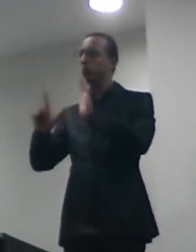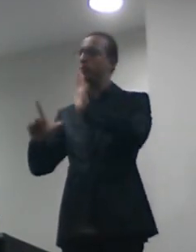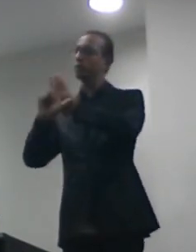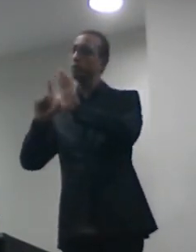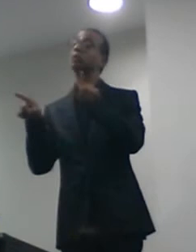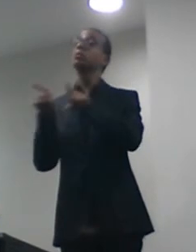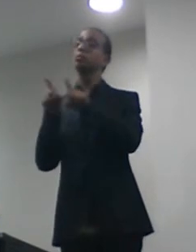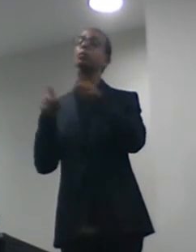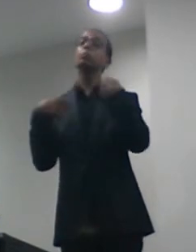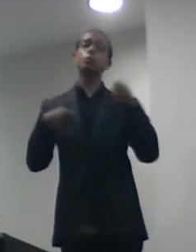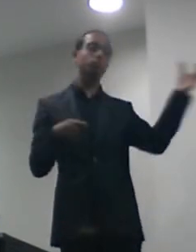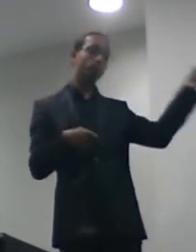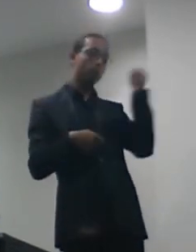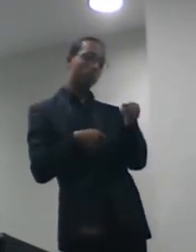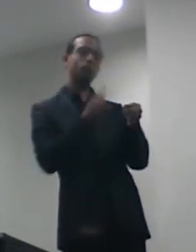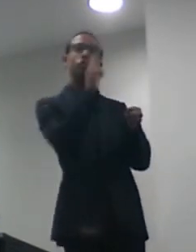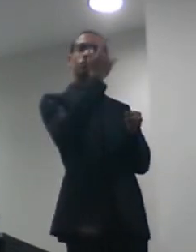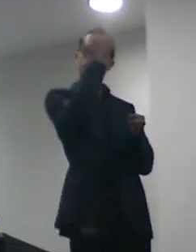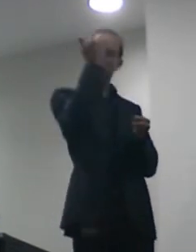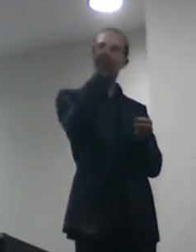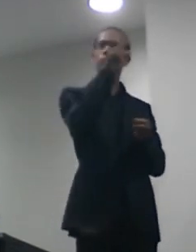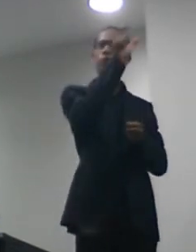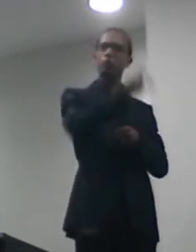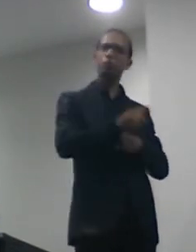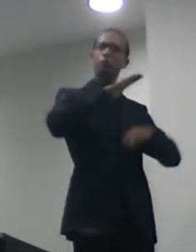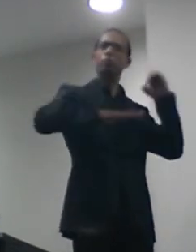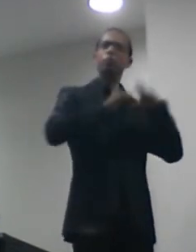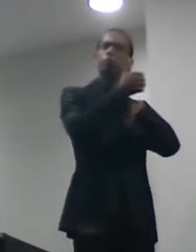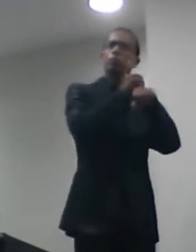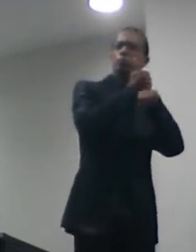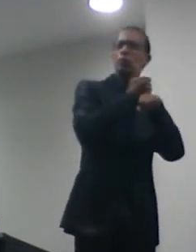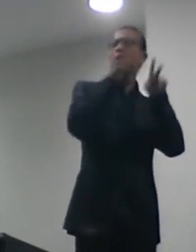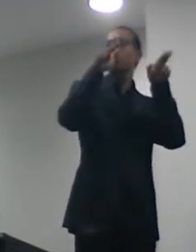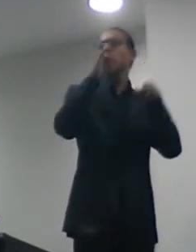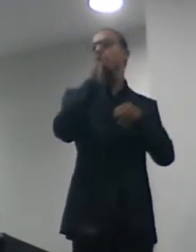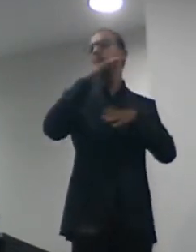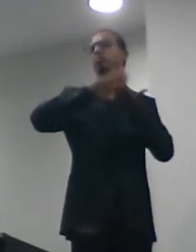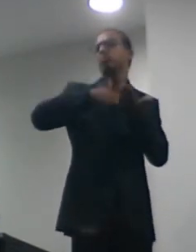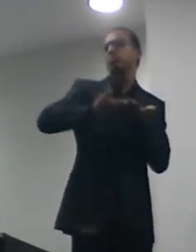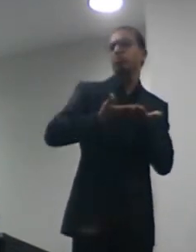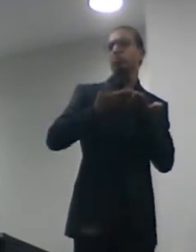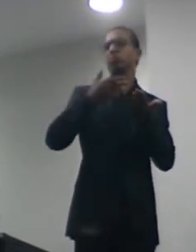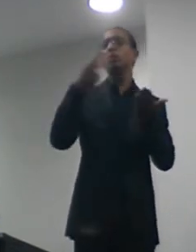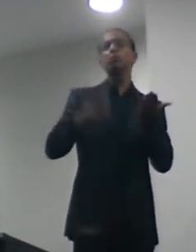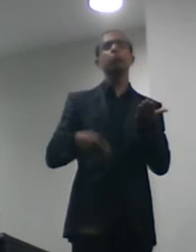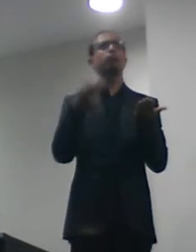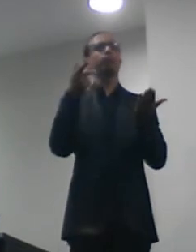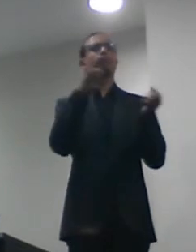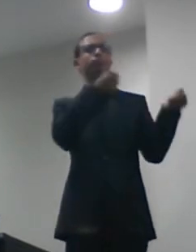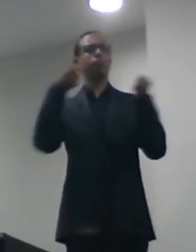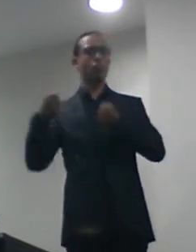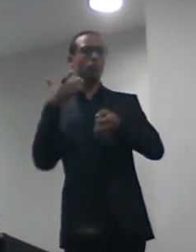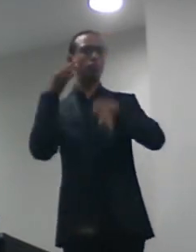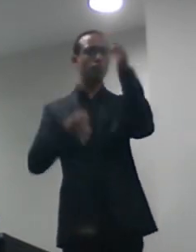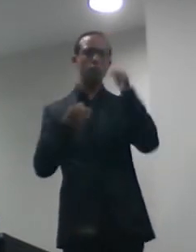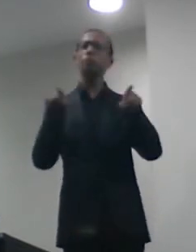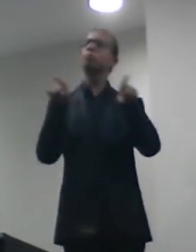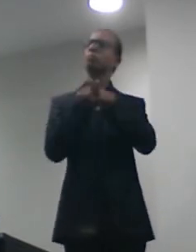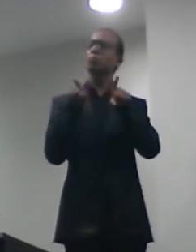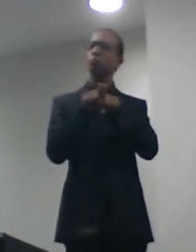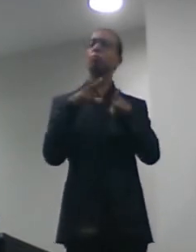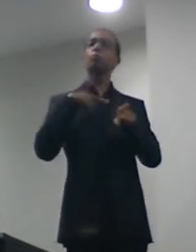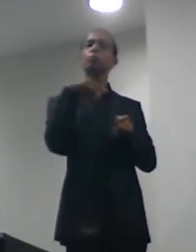deveria ter uma pessoa capacitada como intérprete de Libras numa instituição como essa, que é o Poder Judiciário, que também possa ter essas